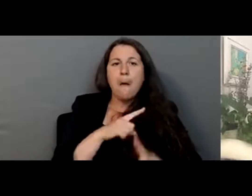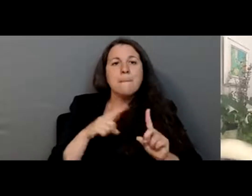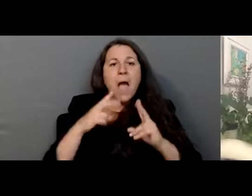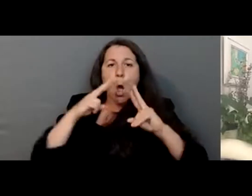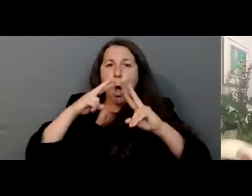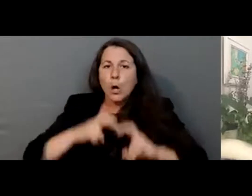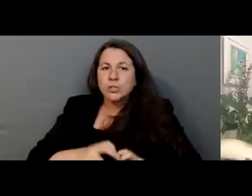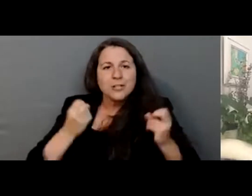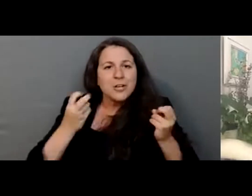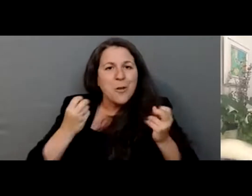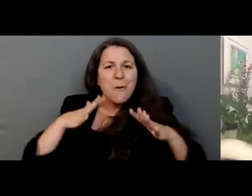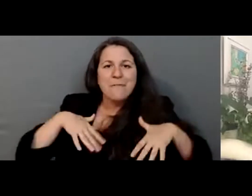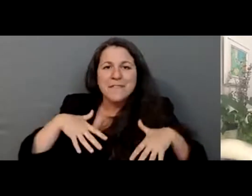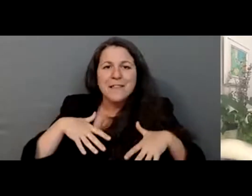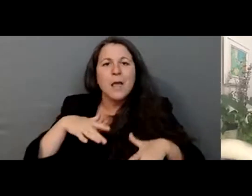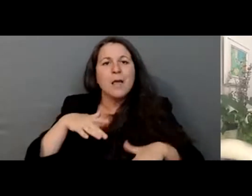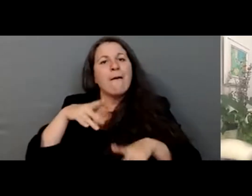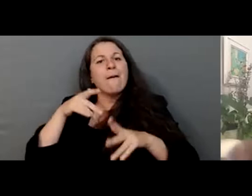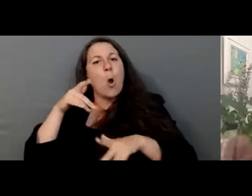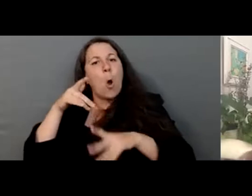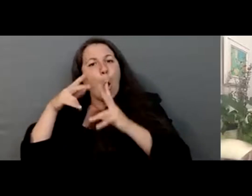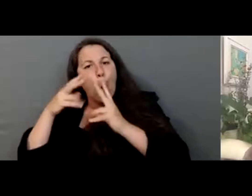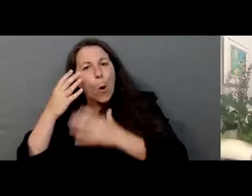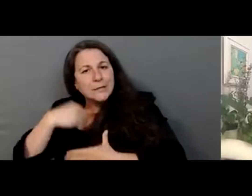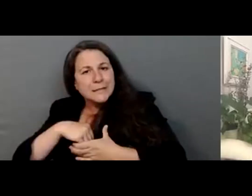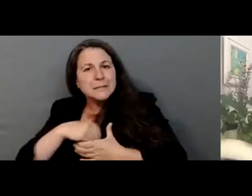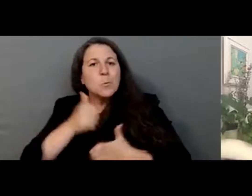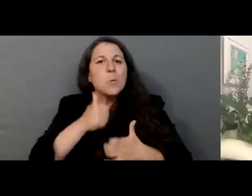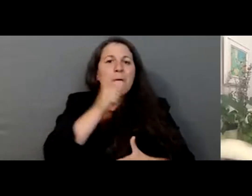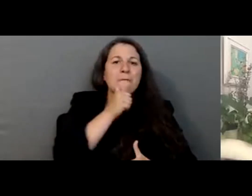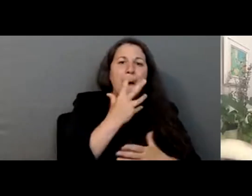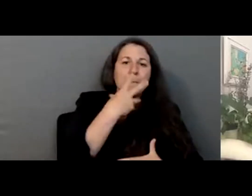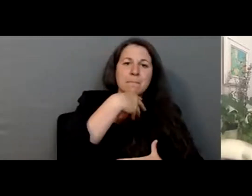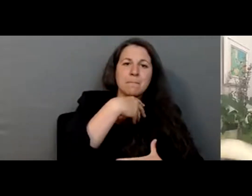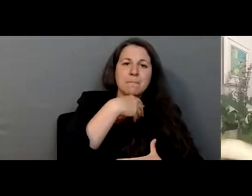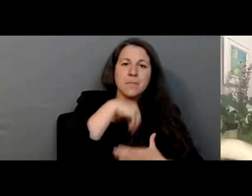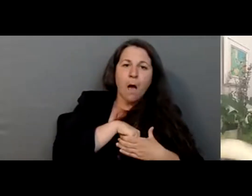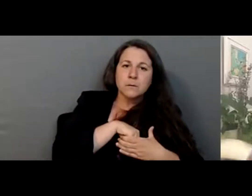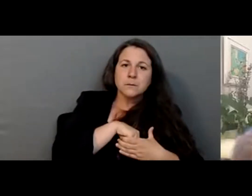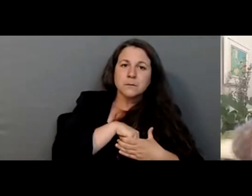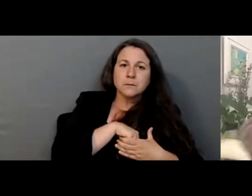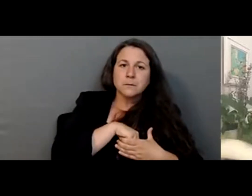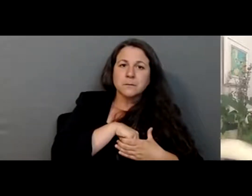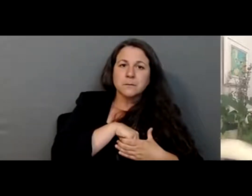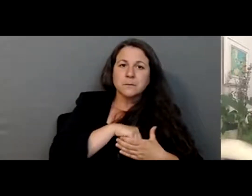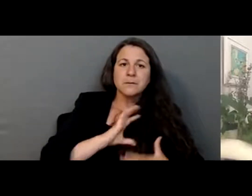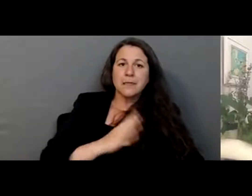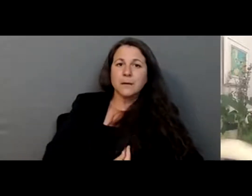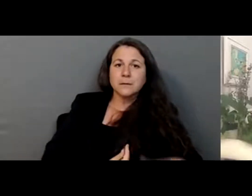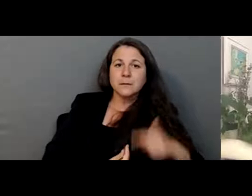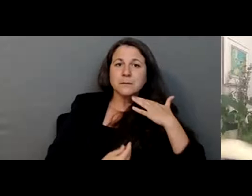sens sur le spectre de l'autisme, mais c'est quelque chose qui est connu et qu'on aperçoit, mais qu'on n'a pas vraiment